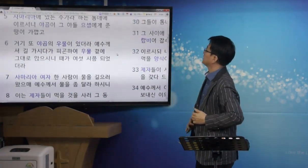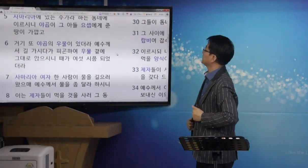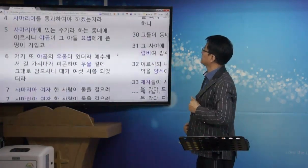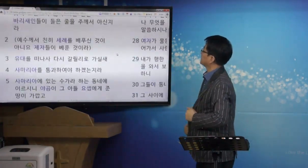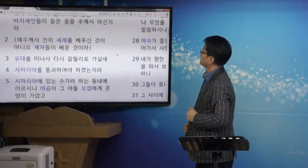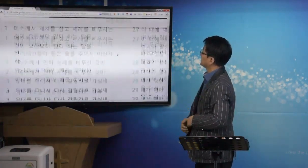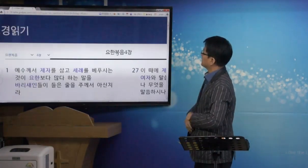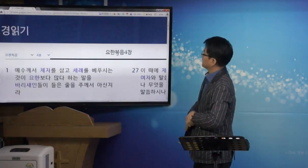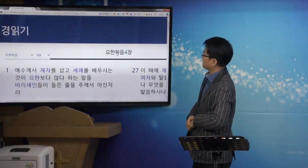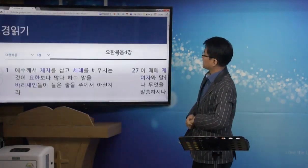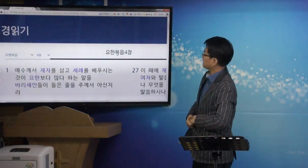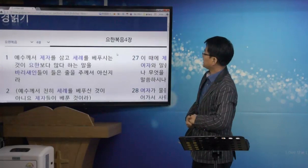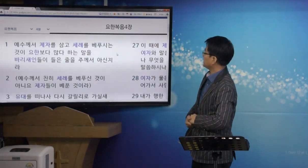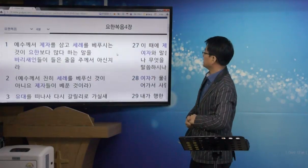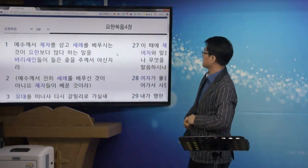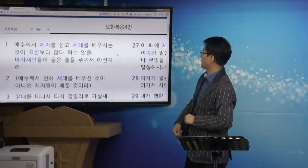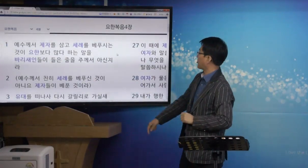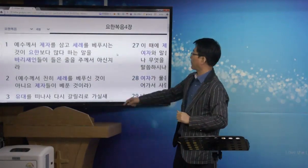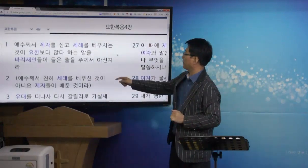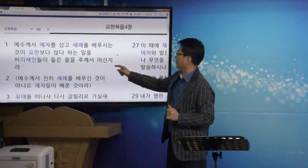1절을 보게 되면